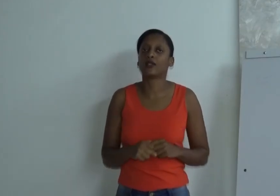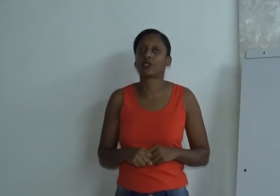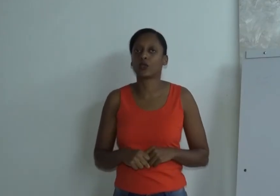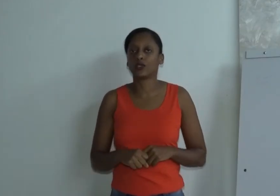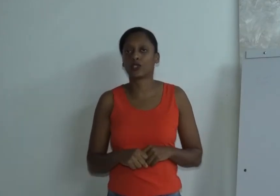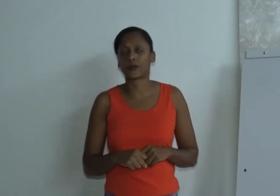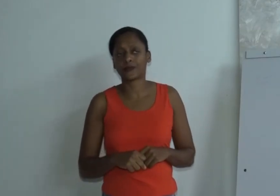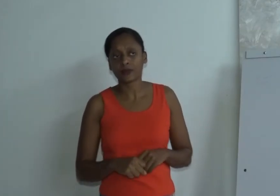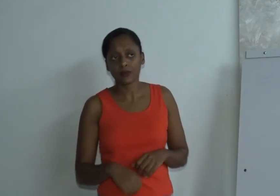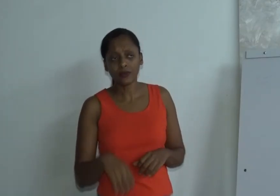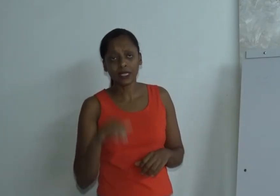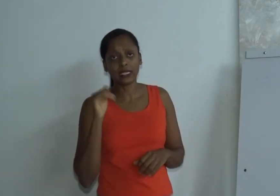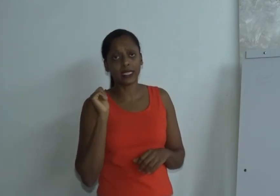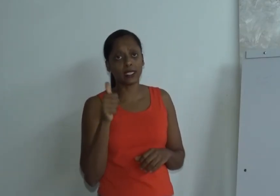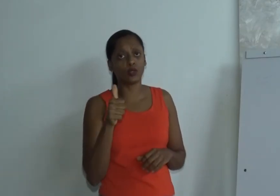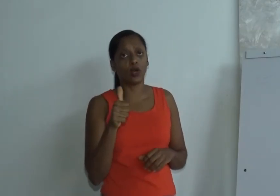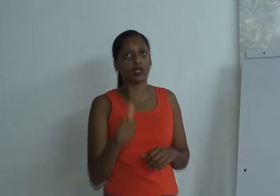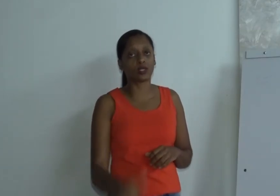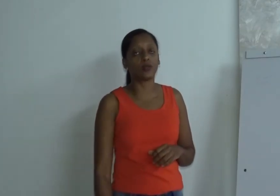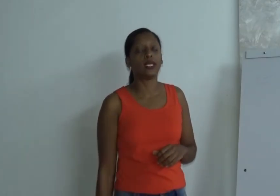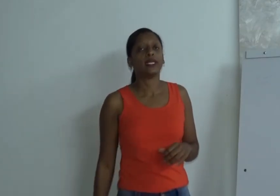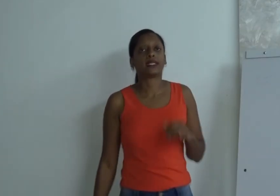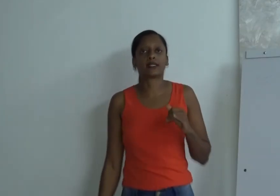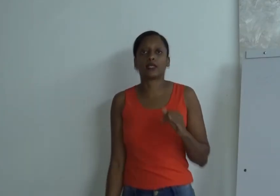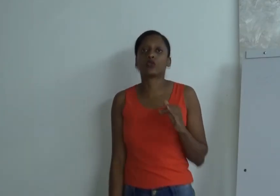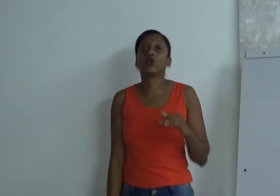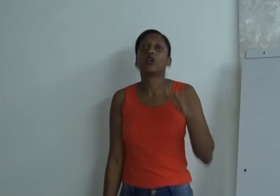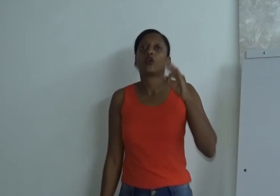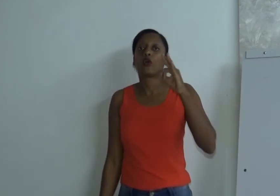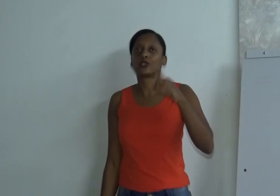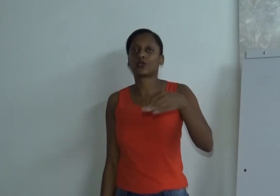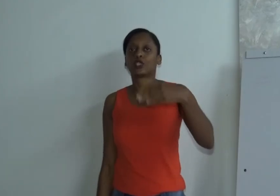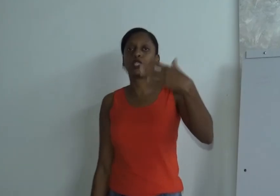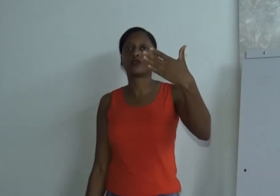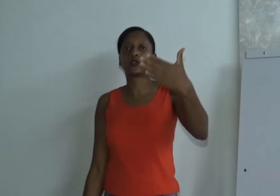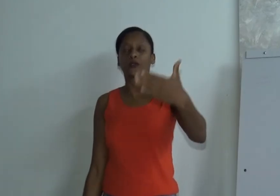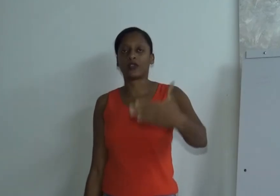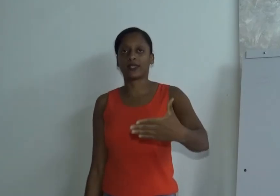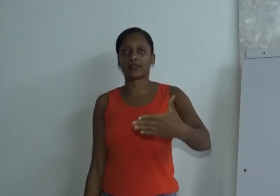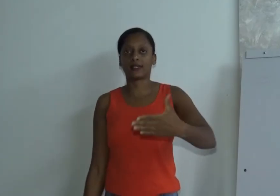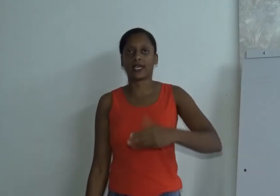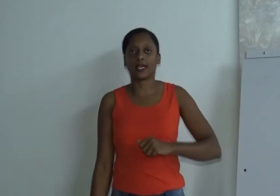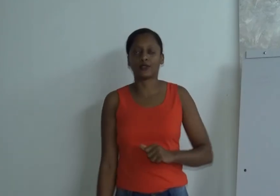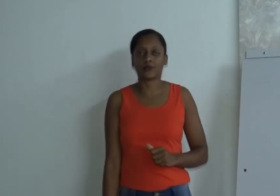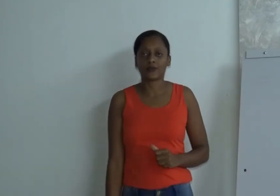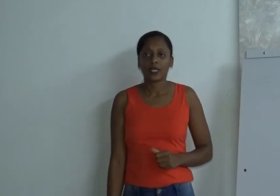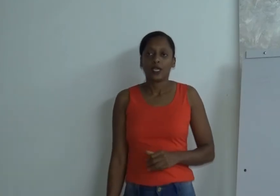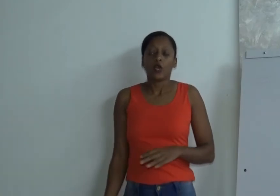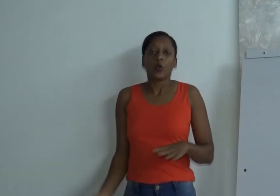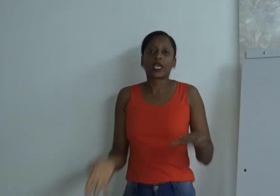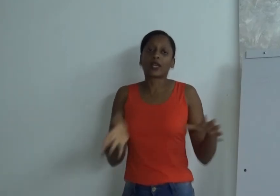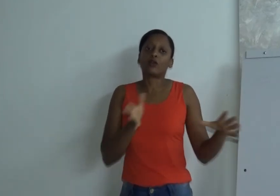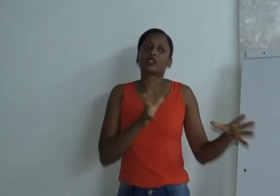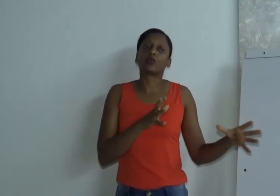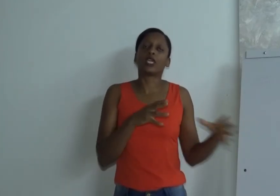de hoje. Tecido ósseo, tecido conjuntivo diferenciado. O